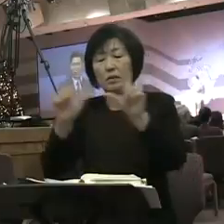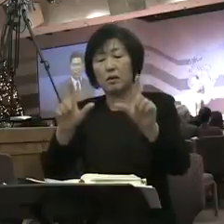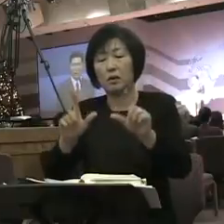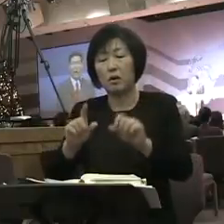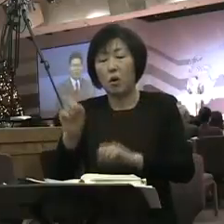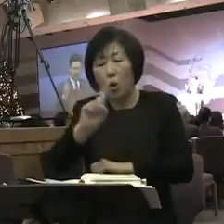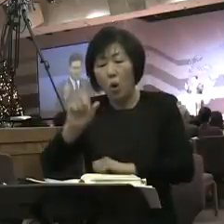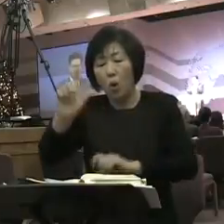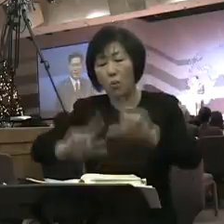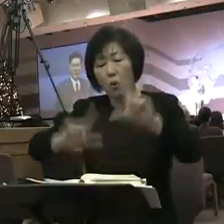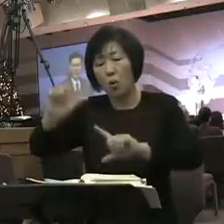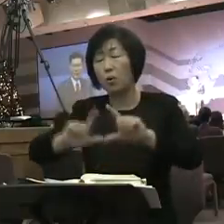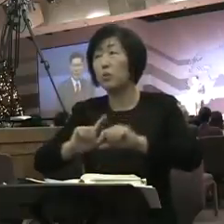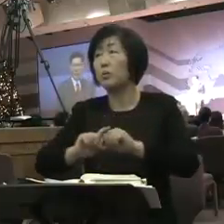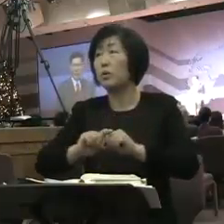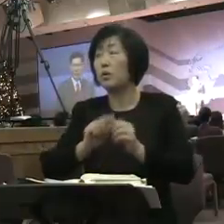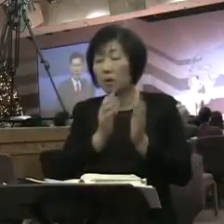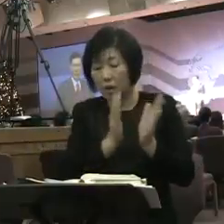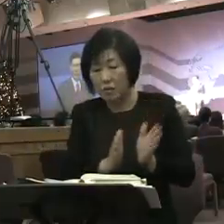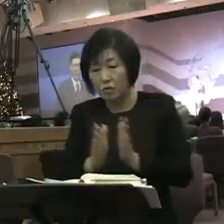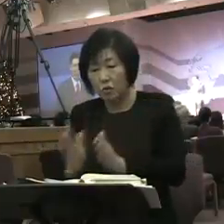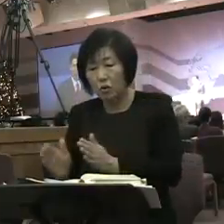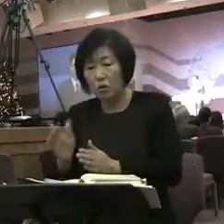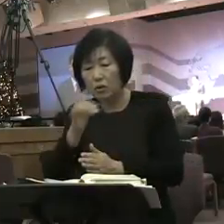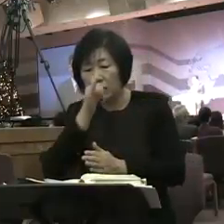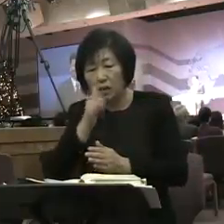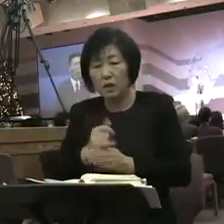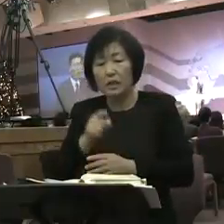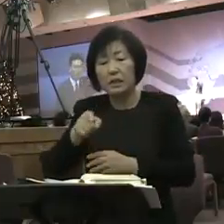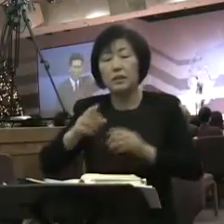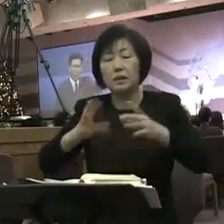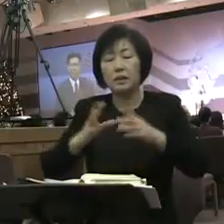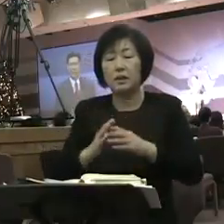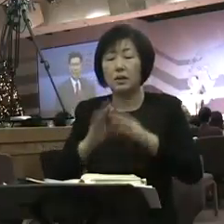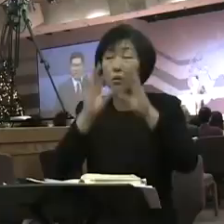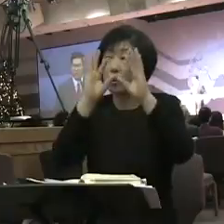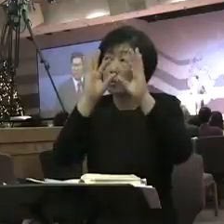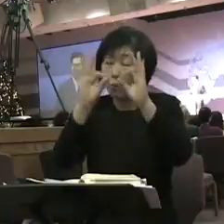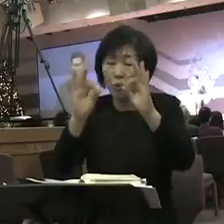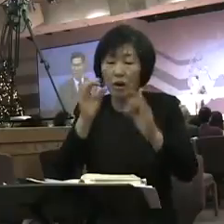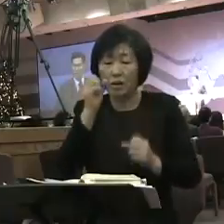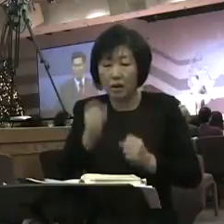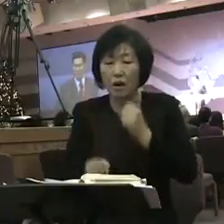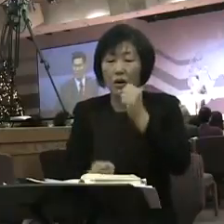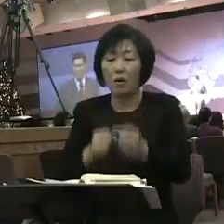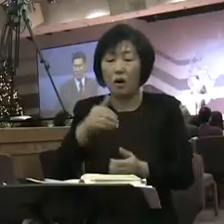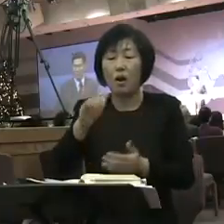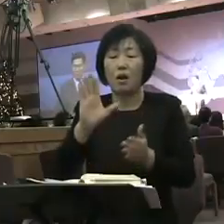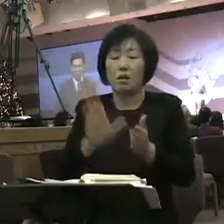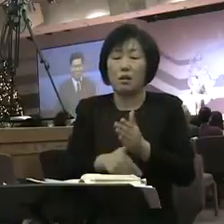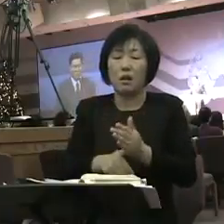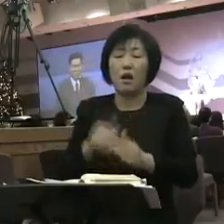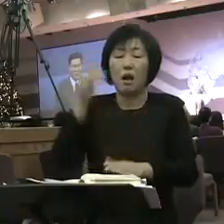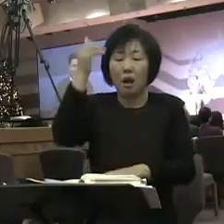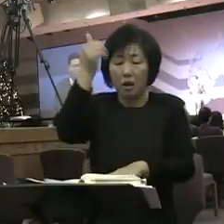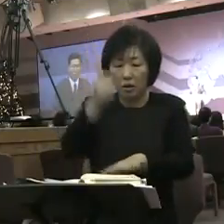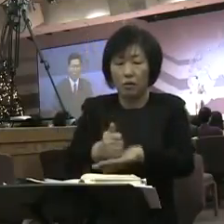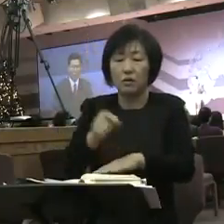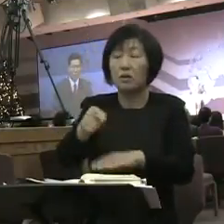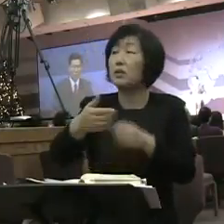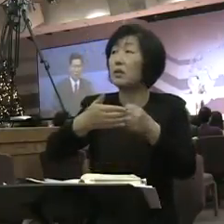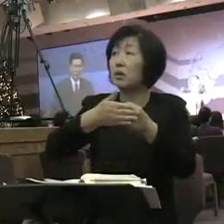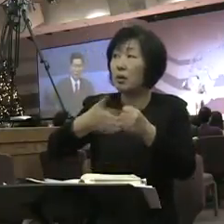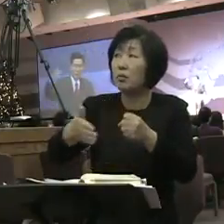모습을 갖추었는가 평가받게 되어 있어요. 이 세상에서 보이는 것을 놓고 달려갈 적에 결국 그것으로